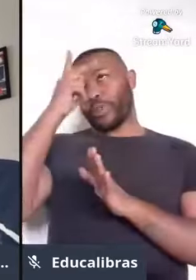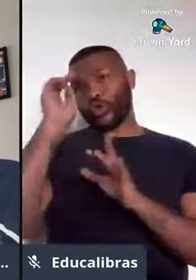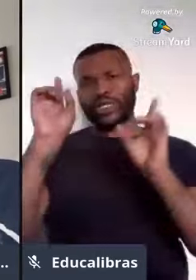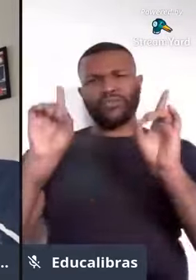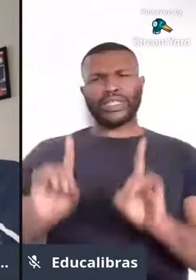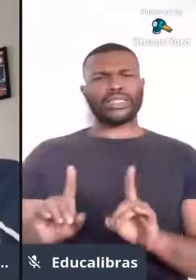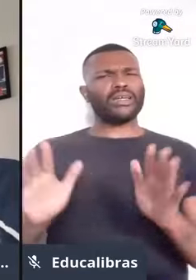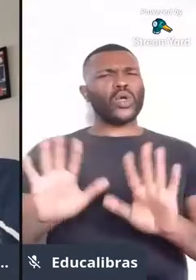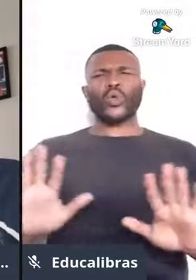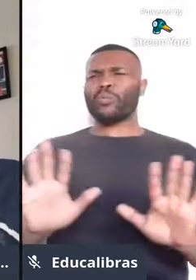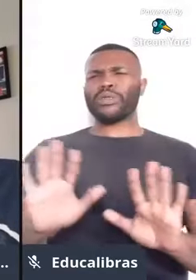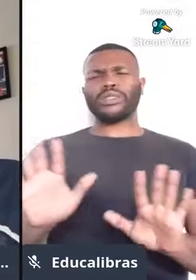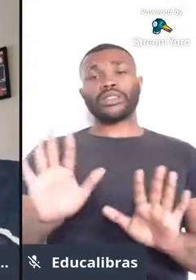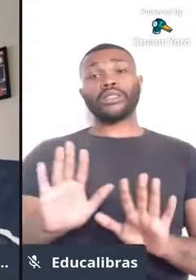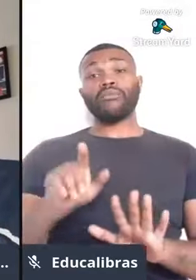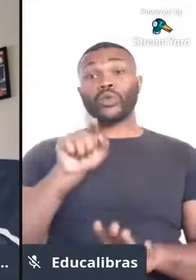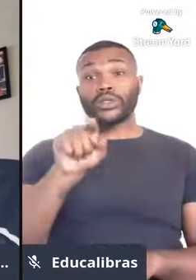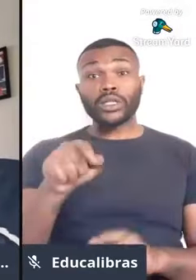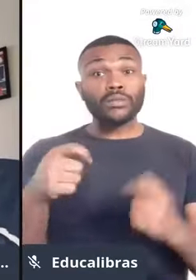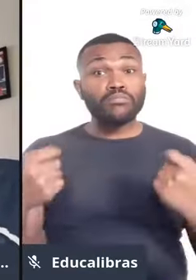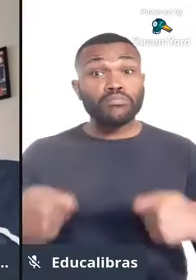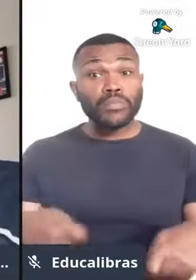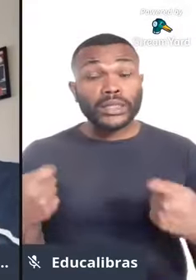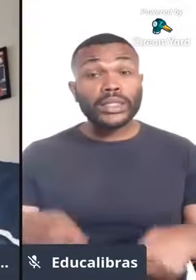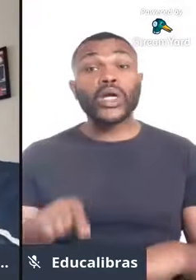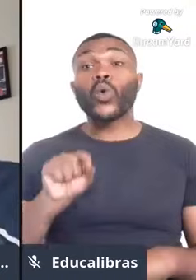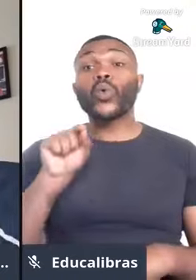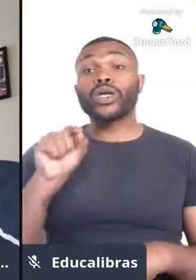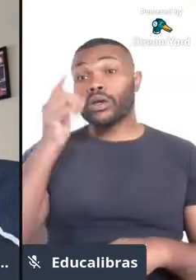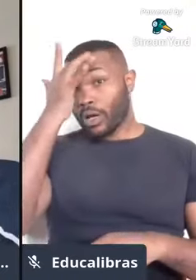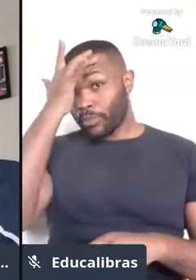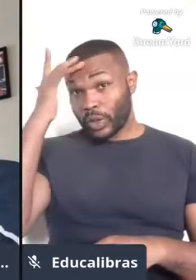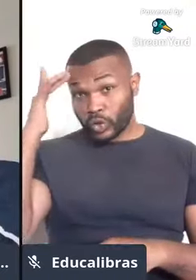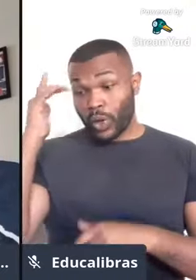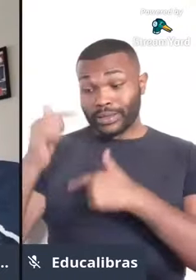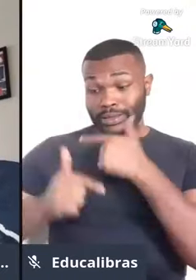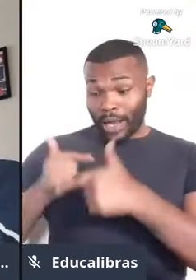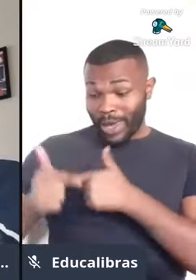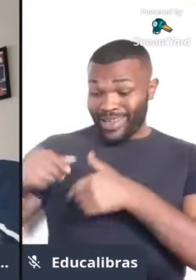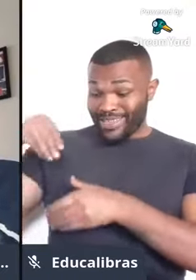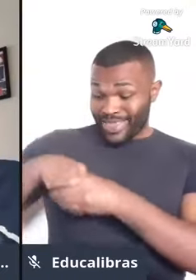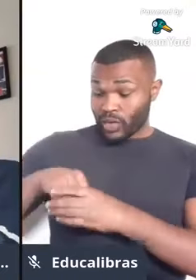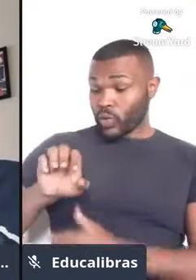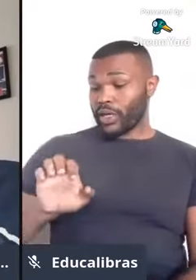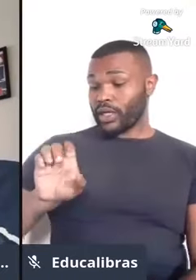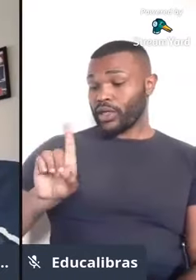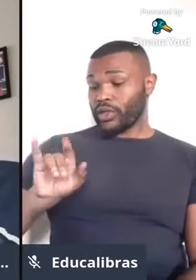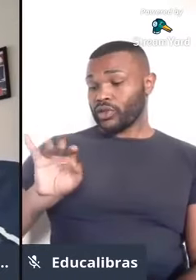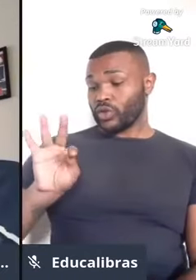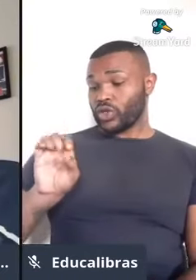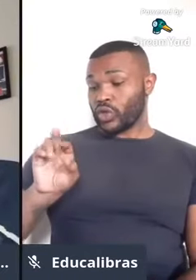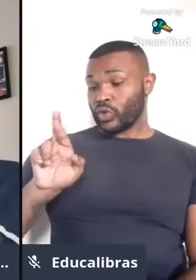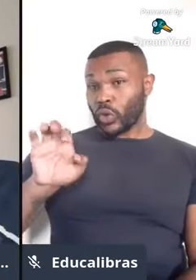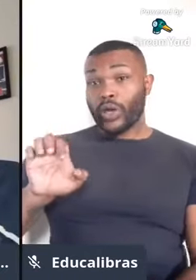você precisa é que os editores de todas as editorias considerem o universo da pessoa com deficiência como um tema